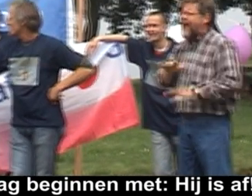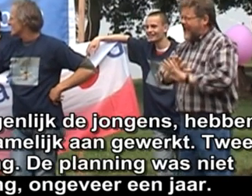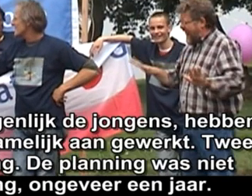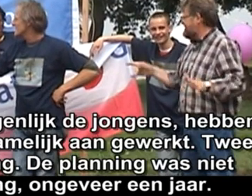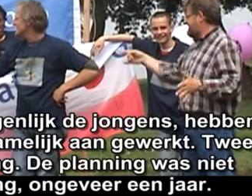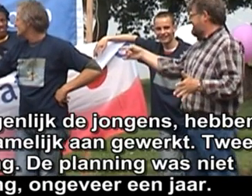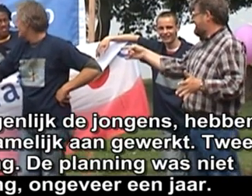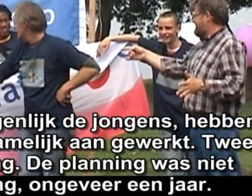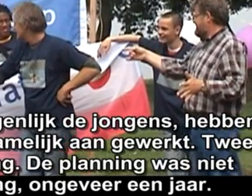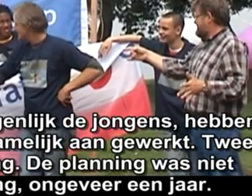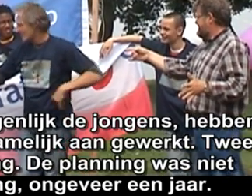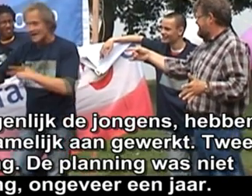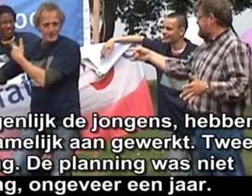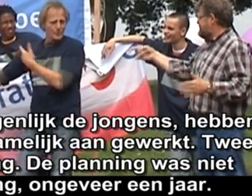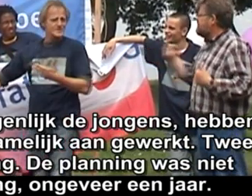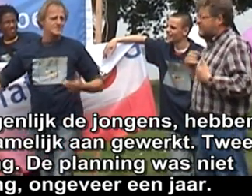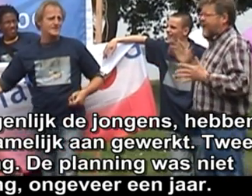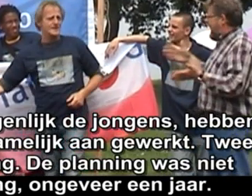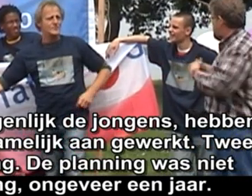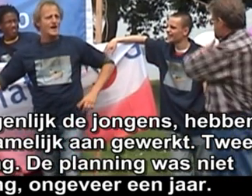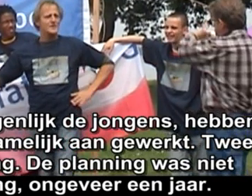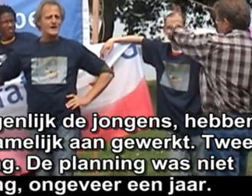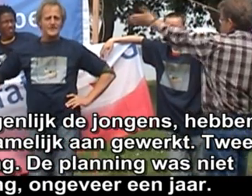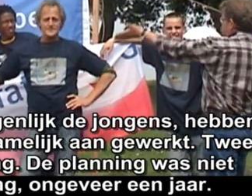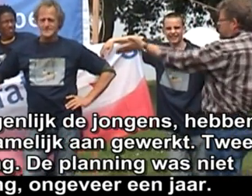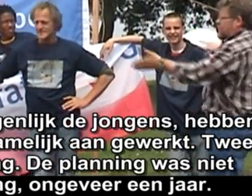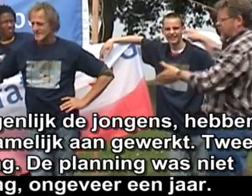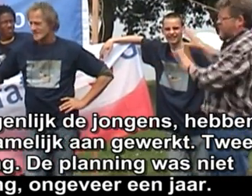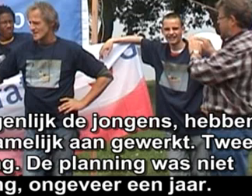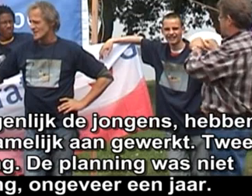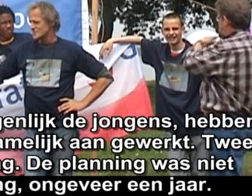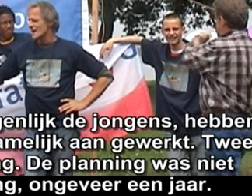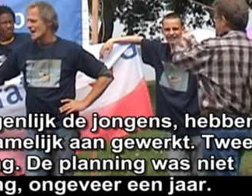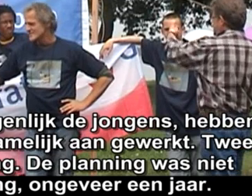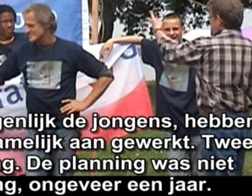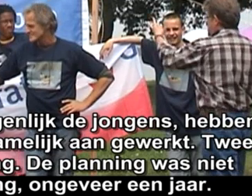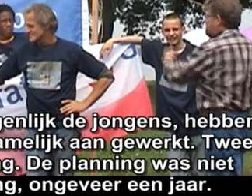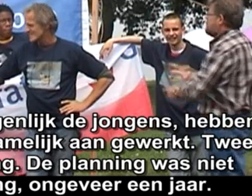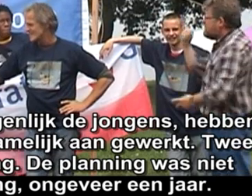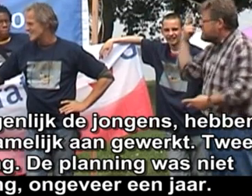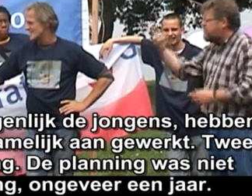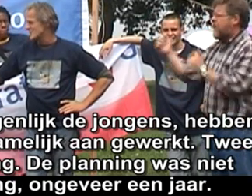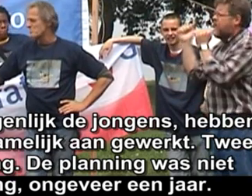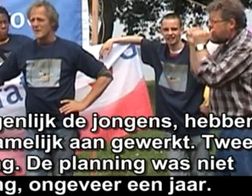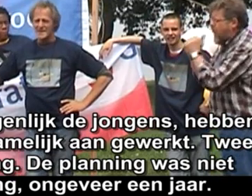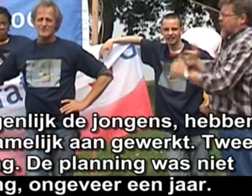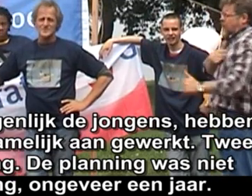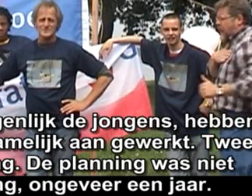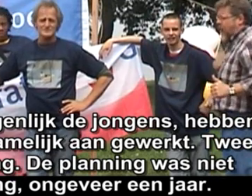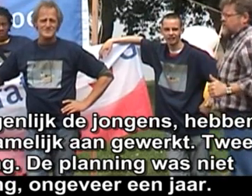We hebben net een, of eigenlijk de jongens hebben er voornamelijk aan gewerkt. 2 jaar lang. De planning was